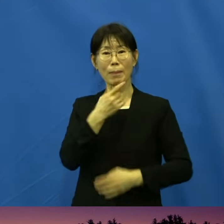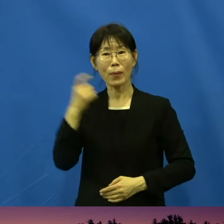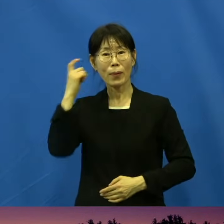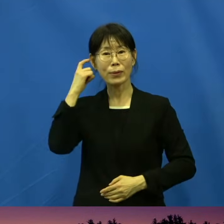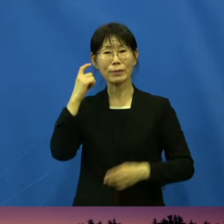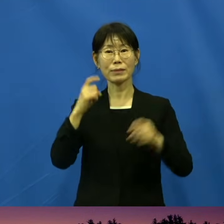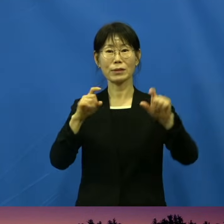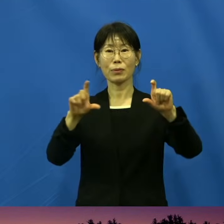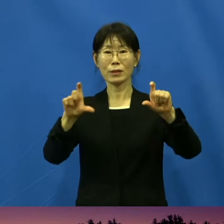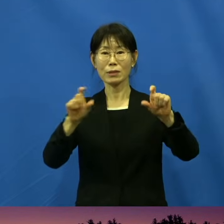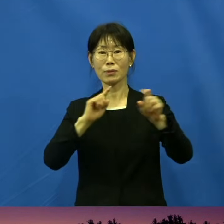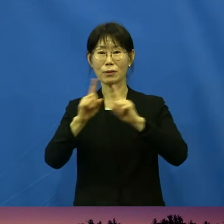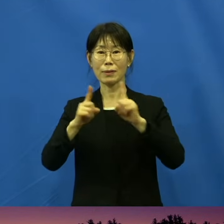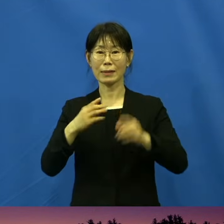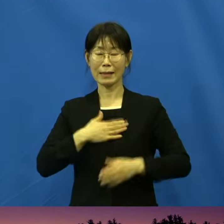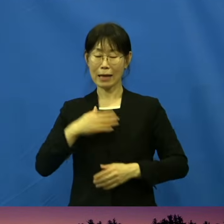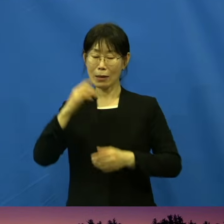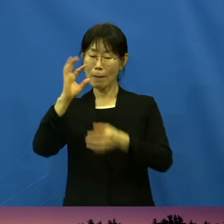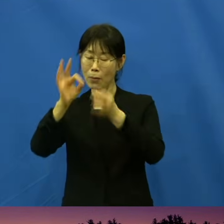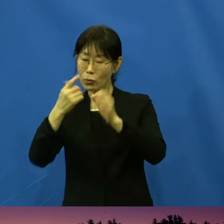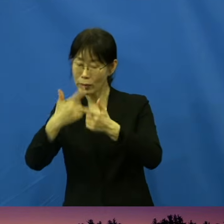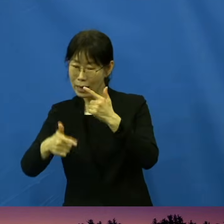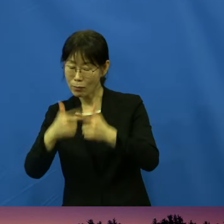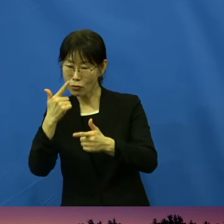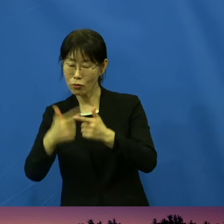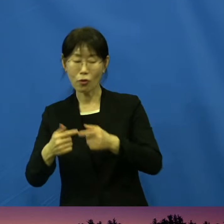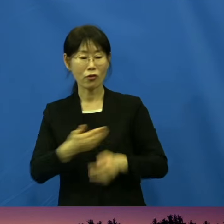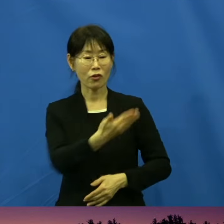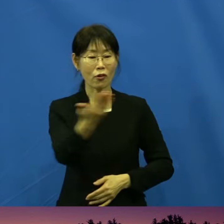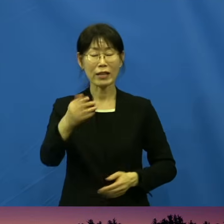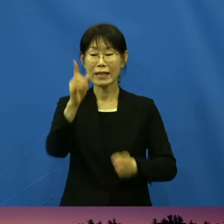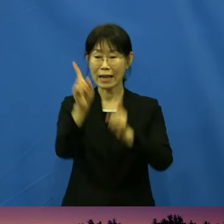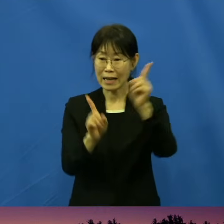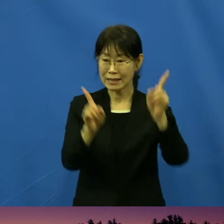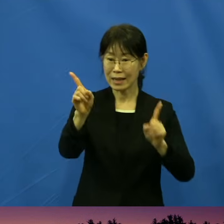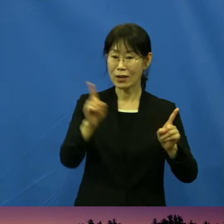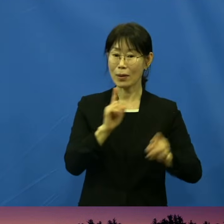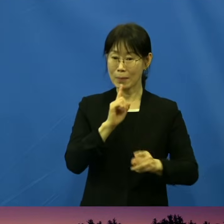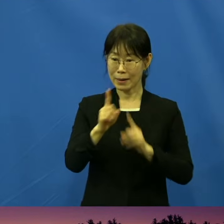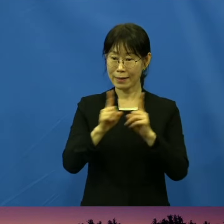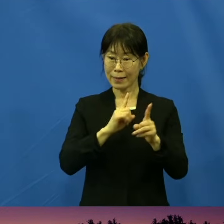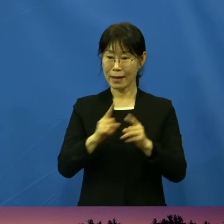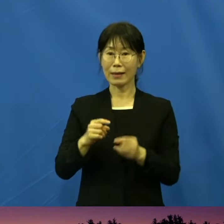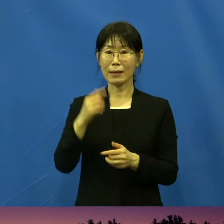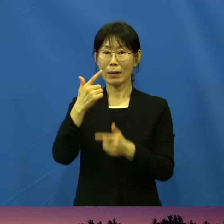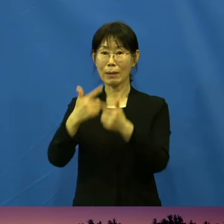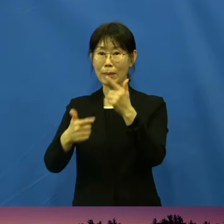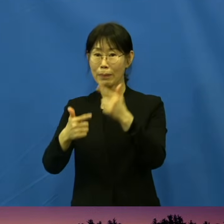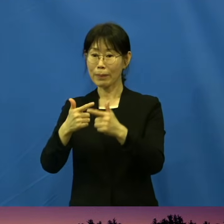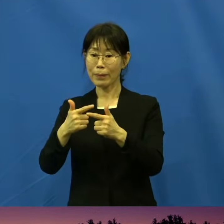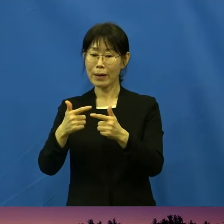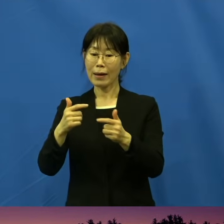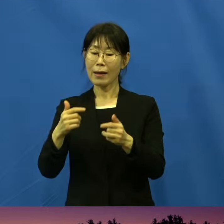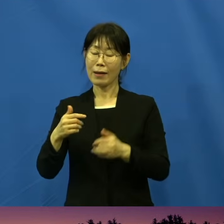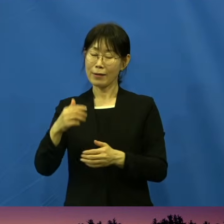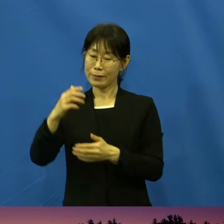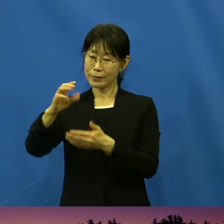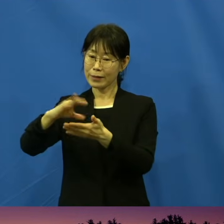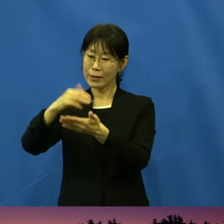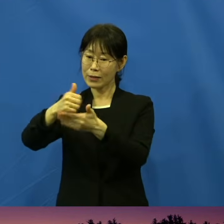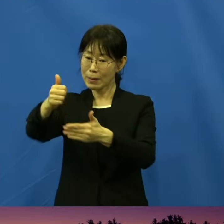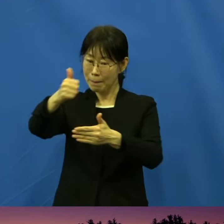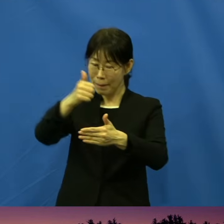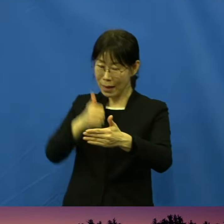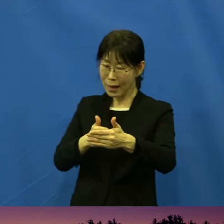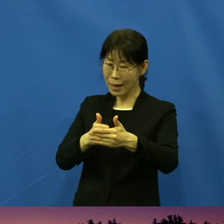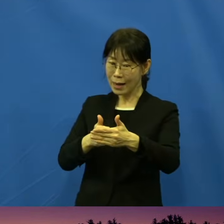너는 가지라 붙어 있으라는 거잖아요. 그가 내 안에 내가 그 안에 거하면 사람이